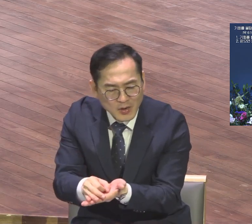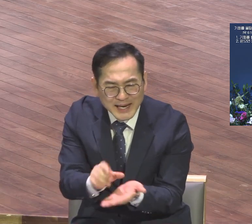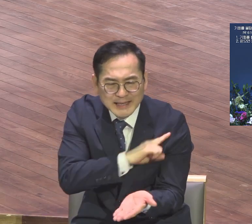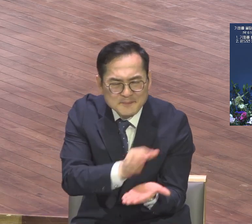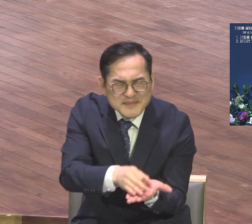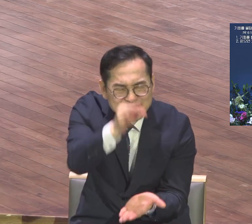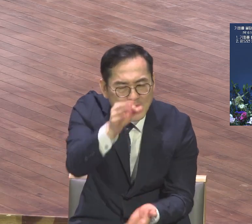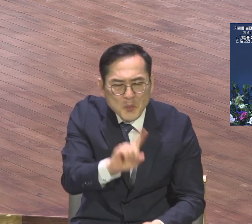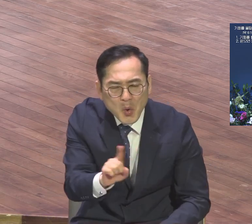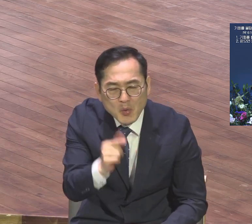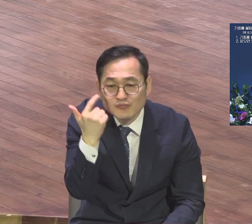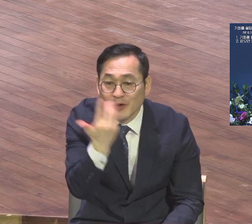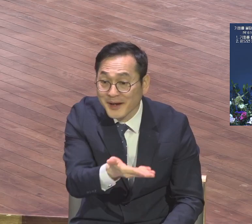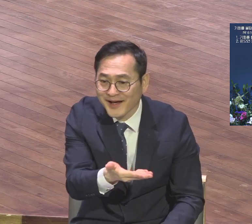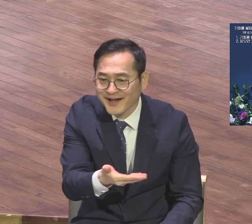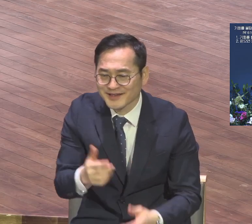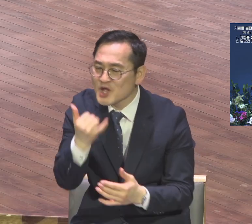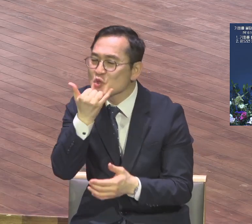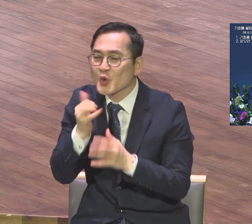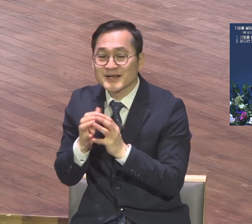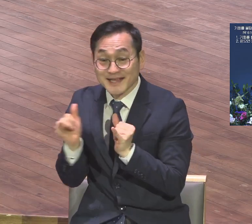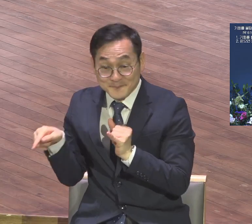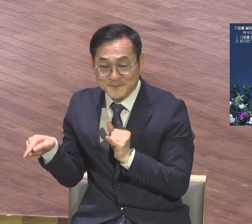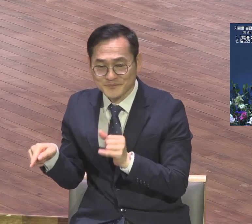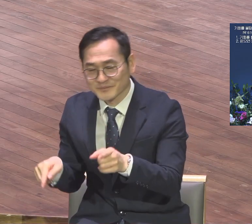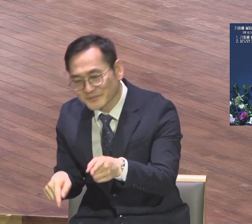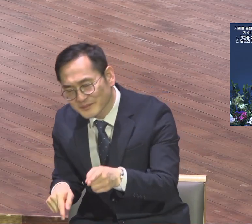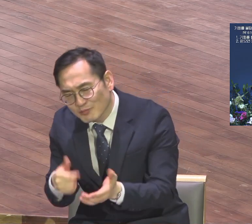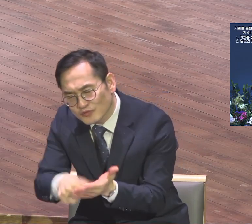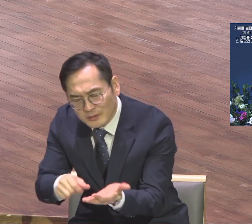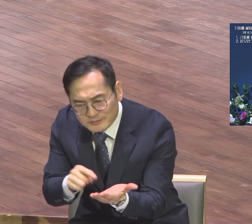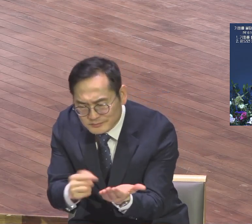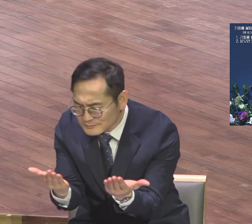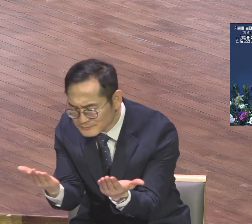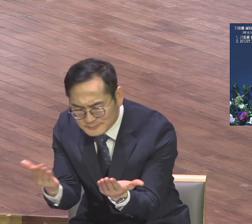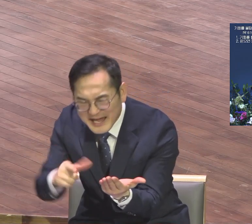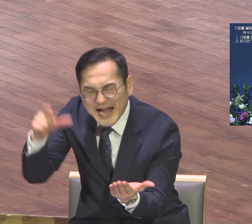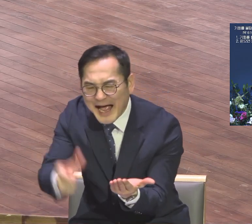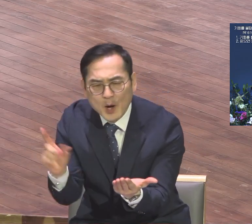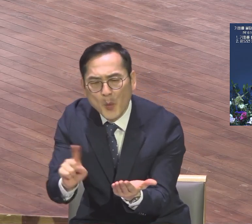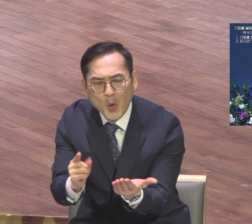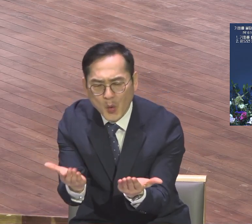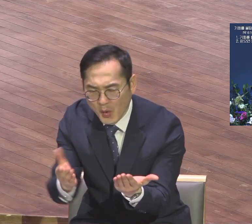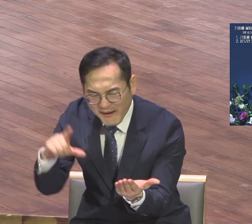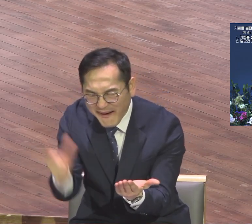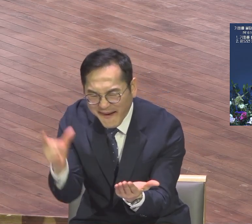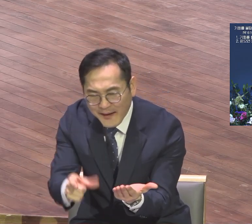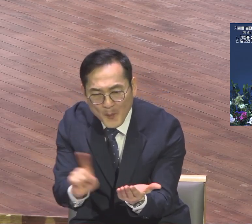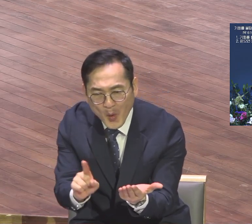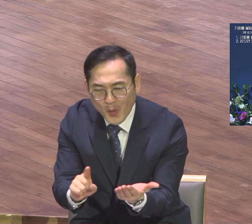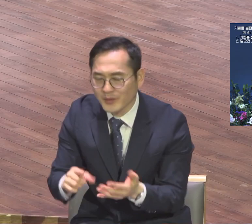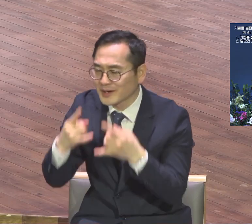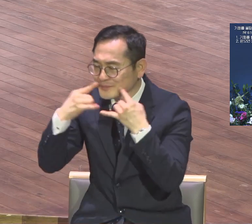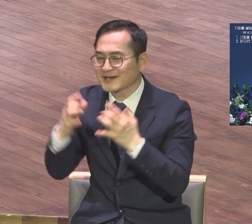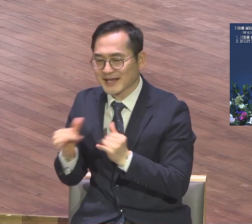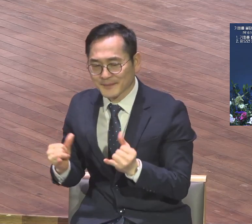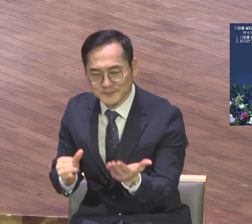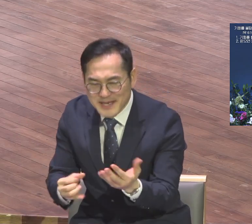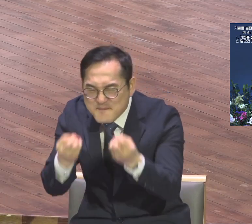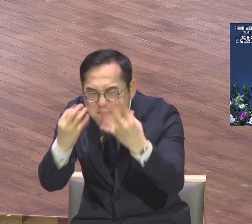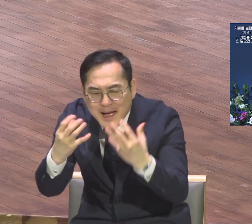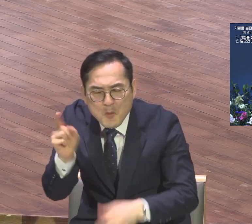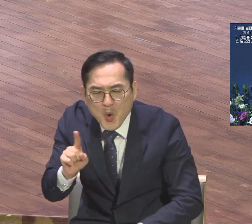비싼 게 뭐냐 이렇게 묻고, 독일 사람들은 어느 것이 제일 튼튼하냐 이렇게 묻고, 프랑스 사람들 어느 것이